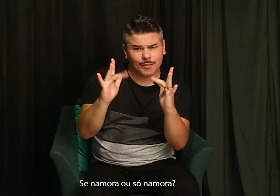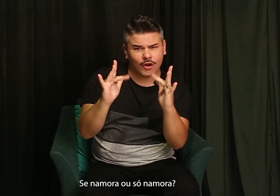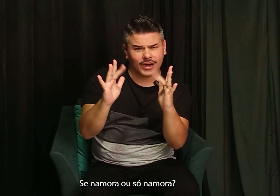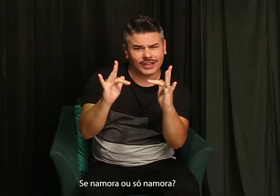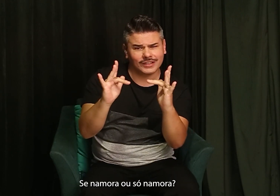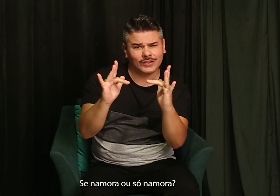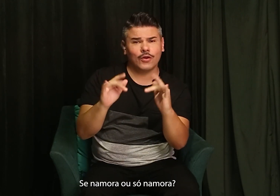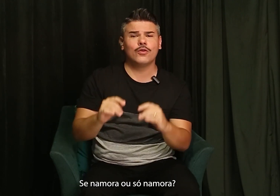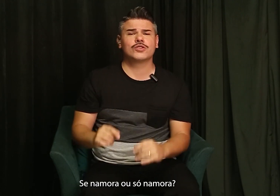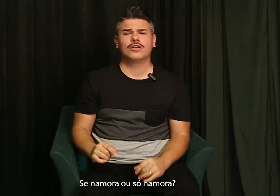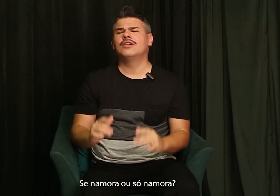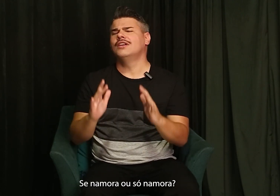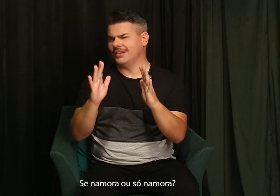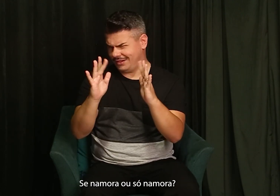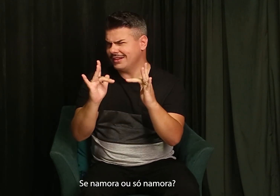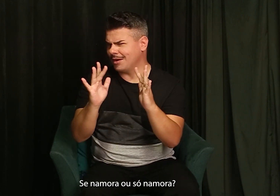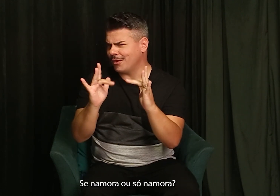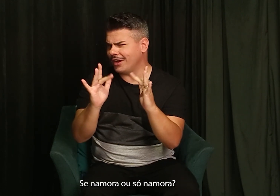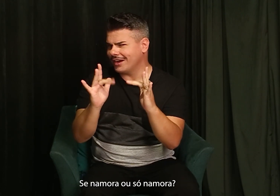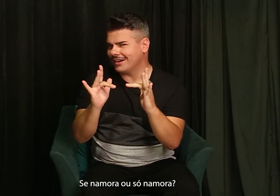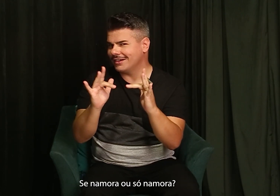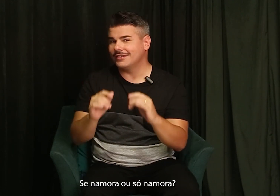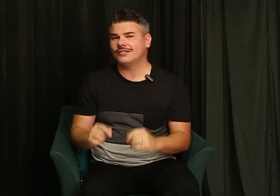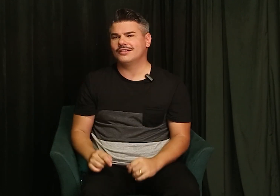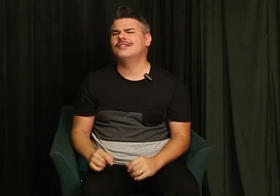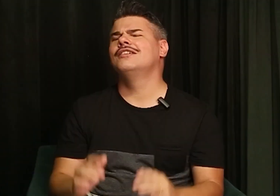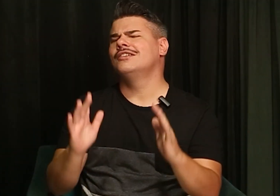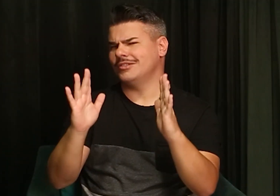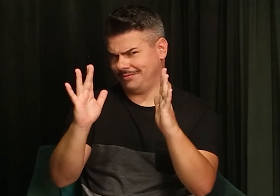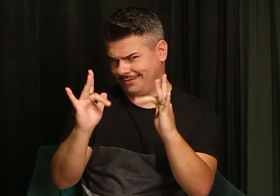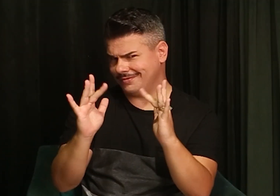Você namora ou só namora?